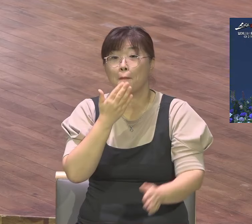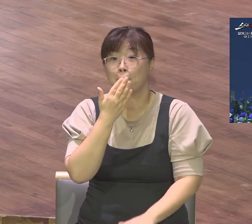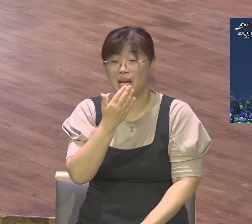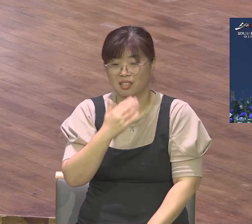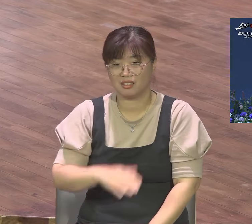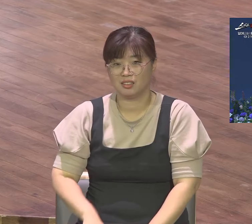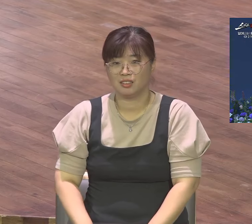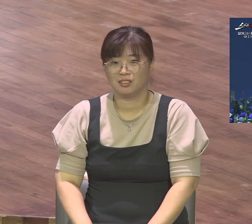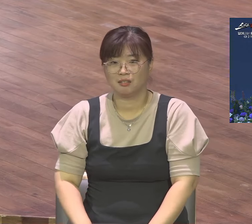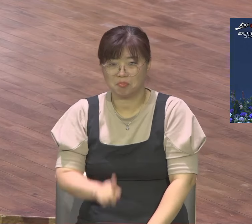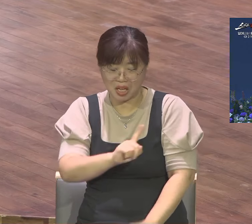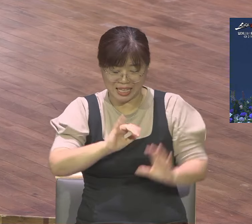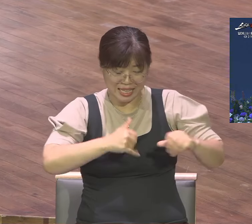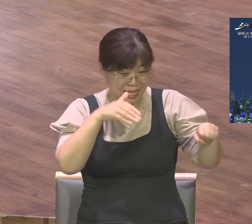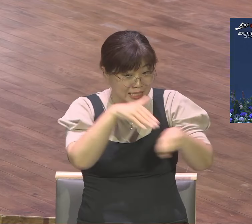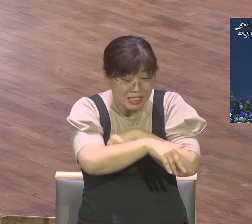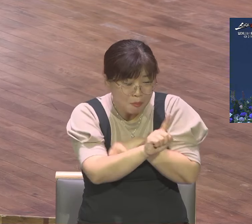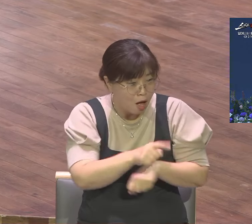타는 거 말고,